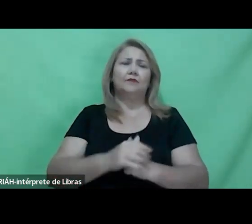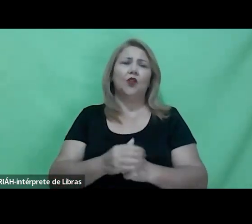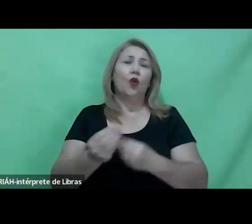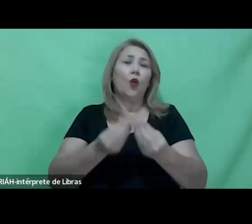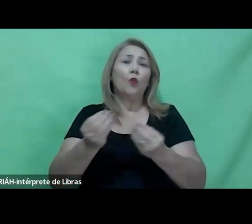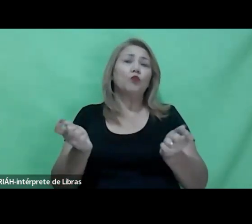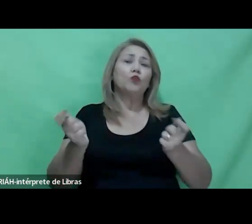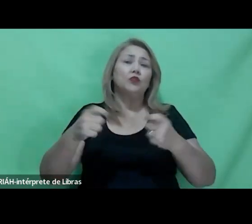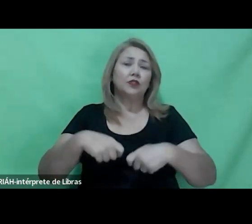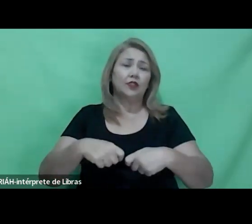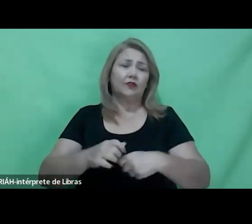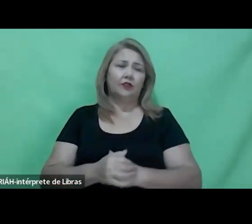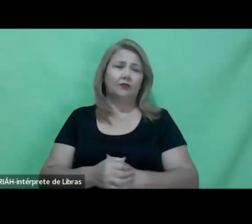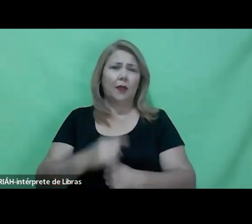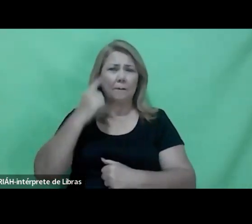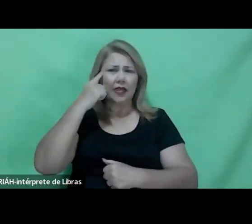era